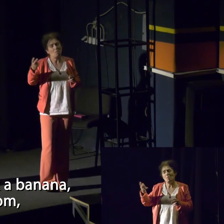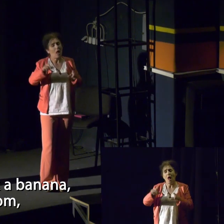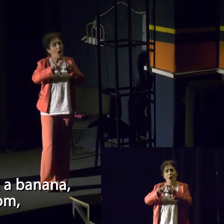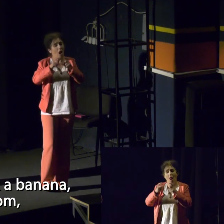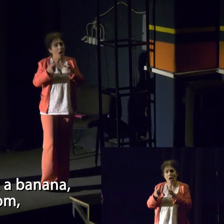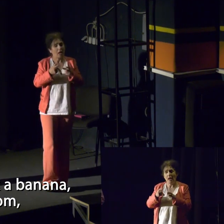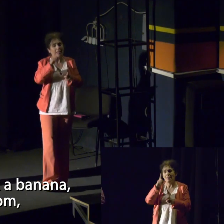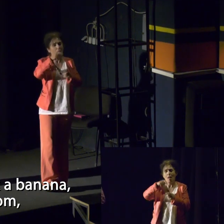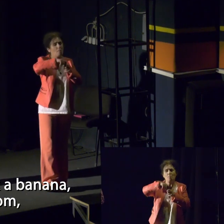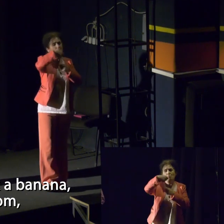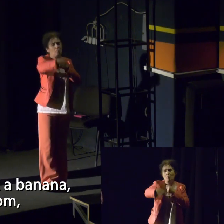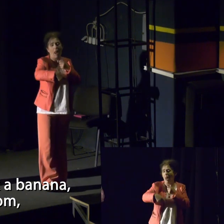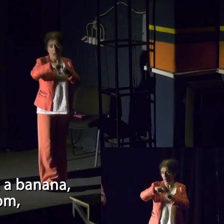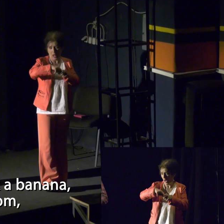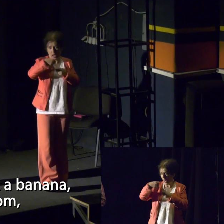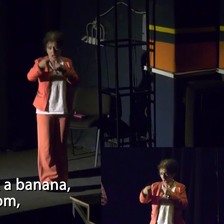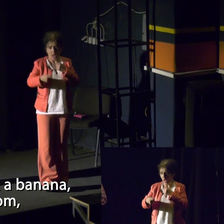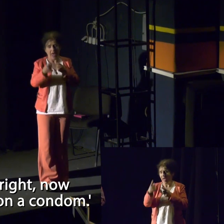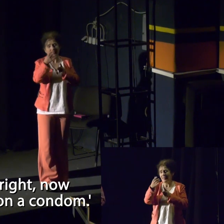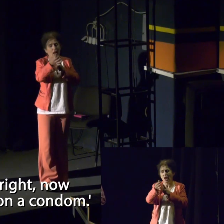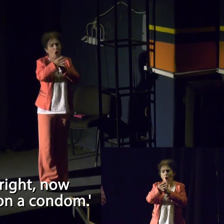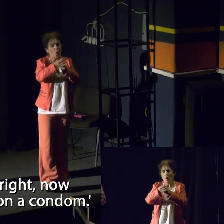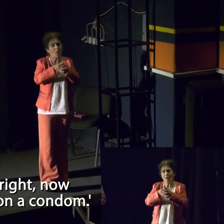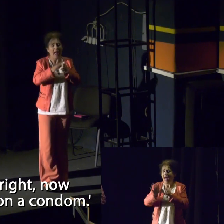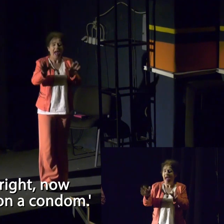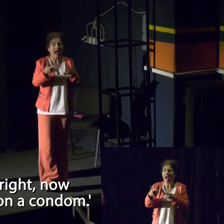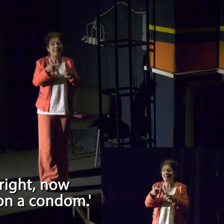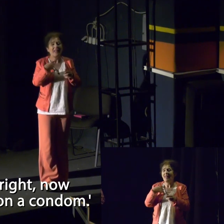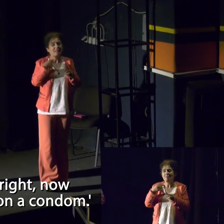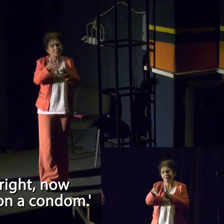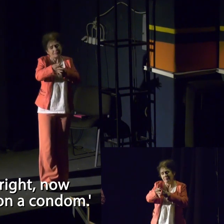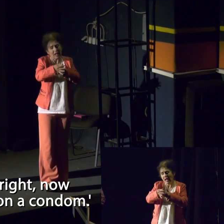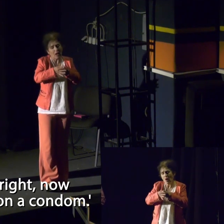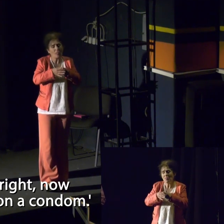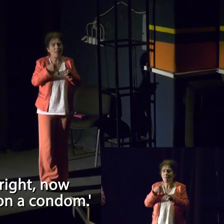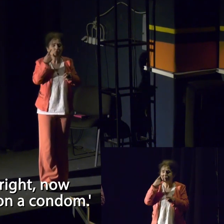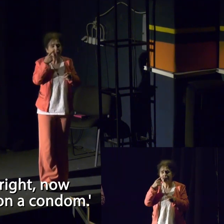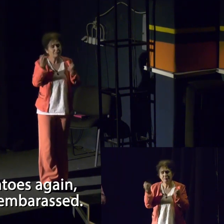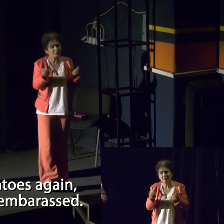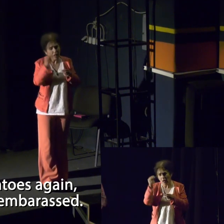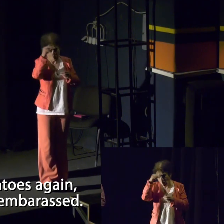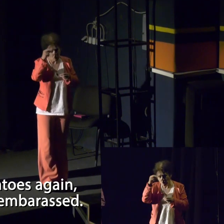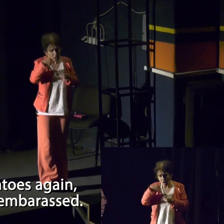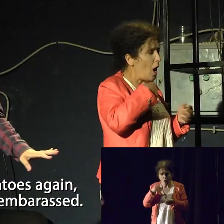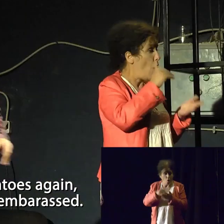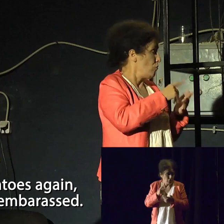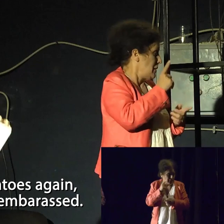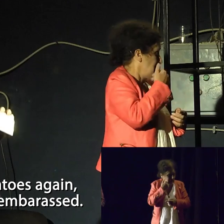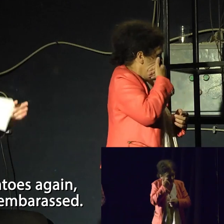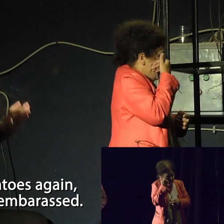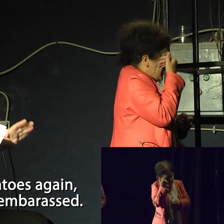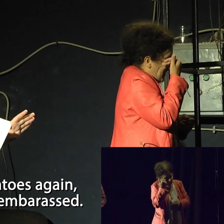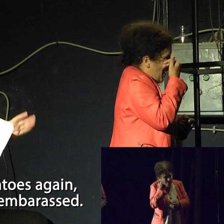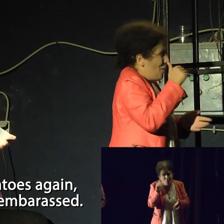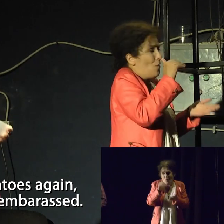крај извади една банана, извади еден кондом. И не рекоа, ајде сега кючиме како се става кондом. Ние уште еднаш се зацрвенивме,